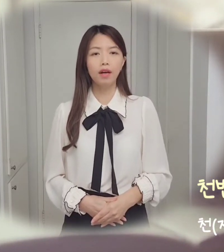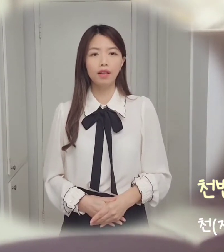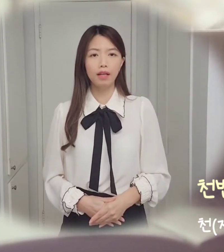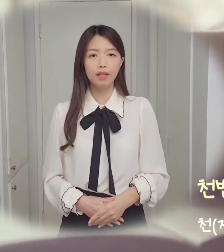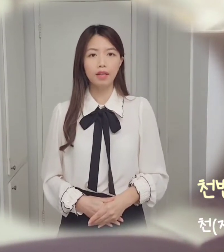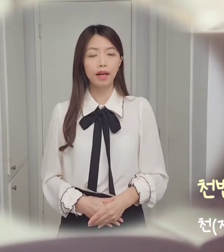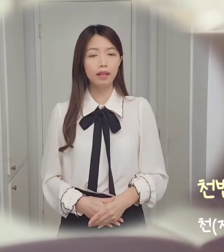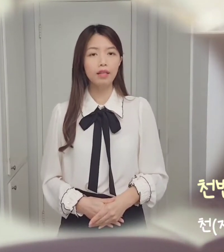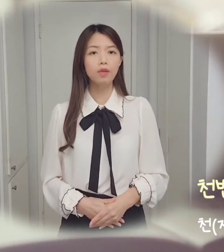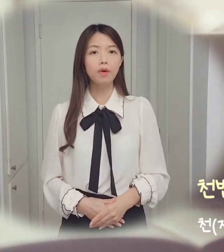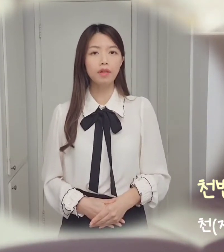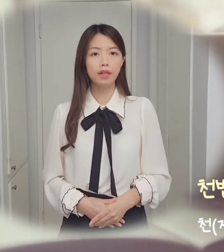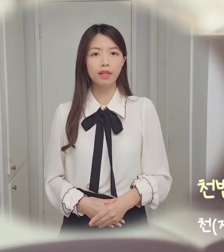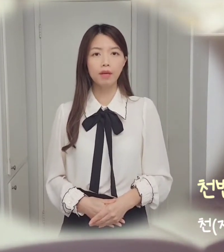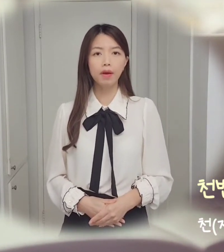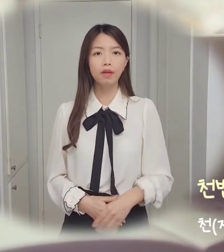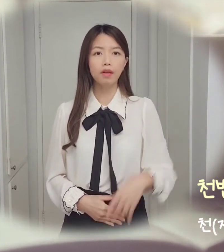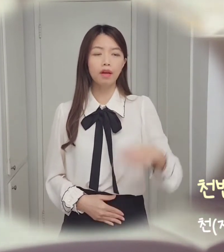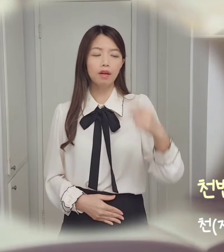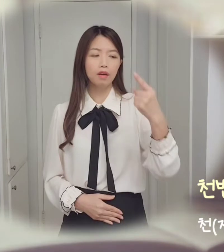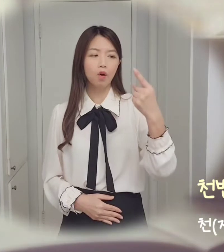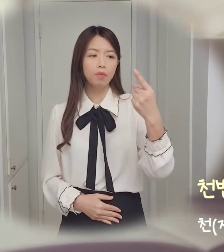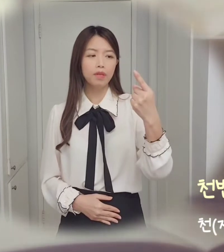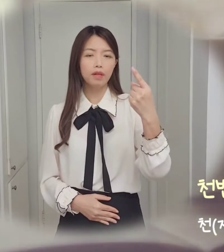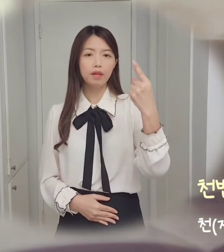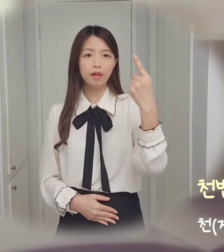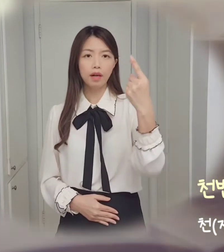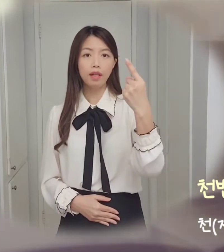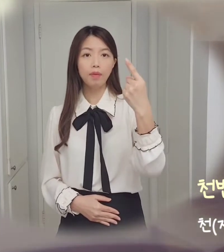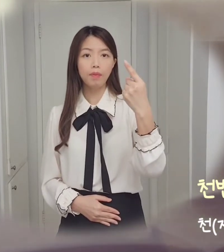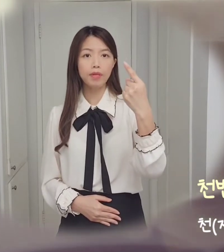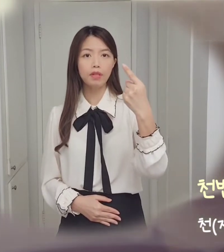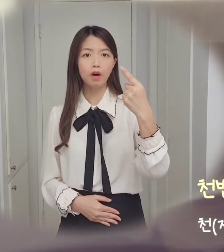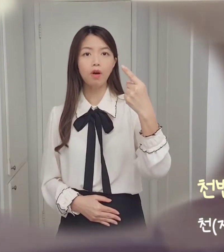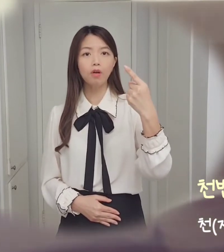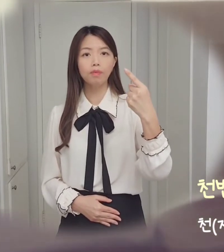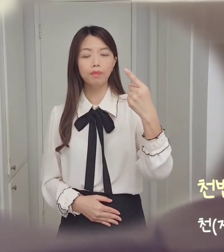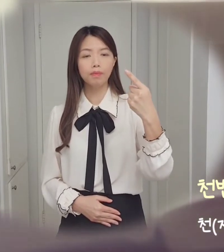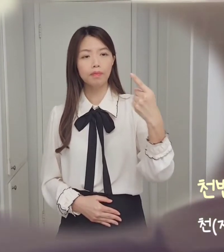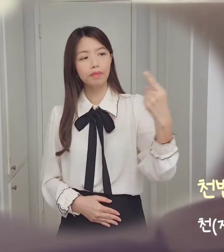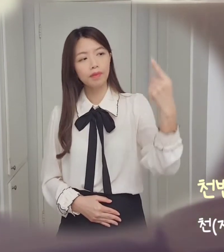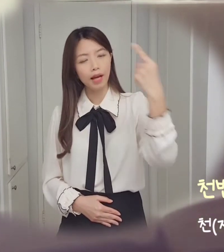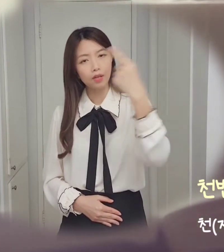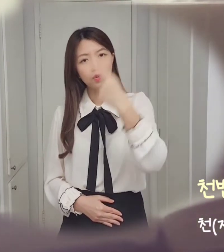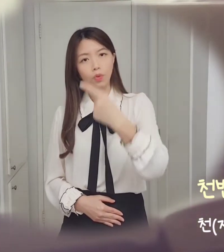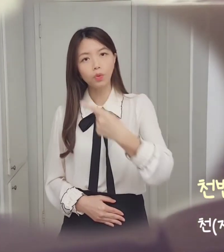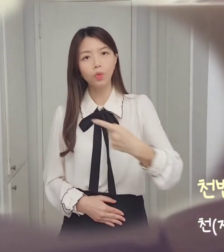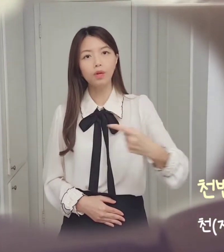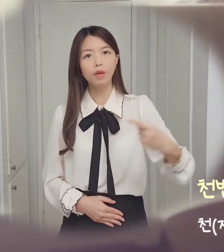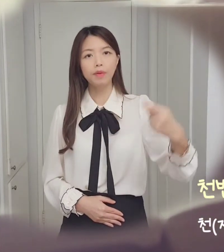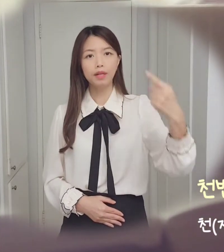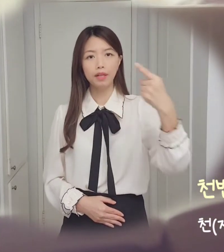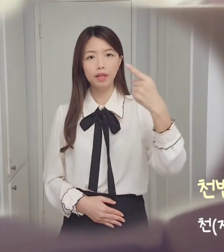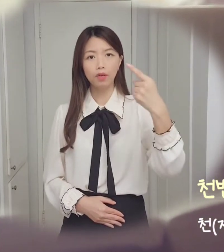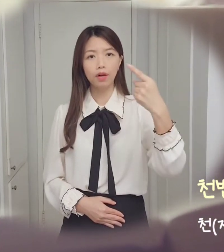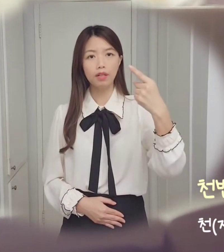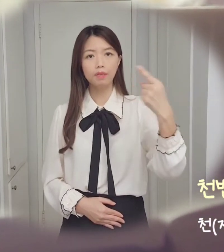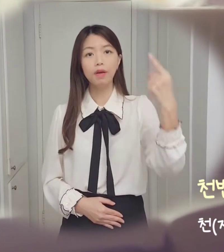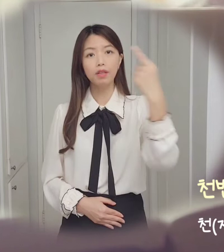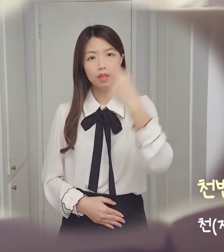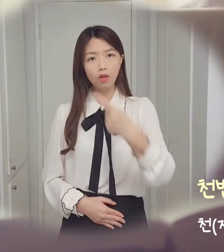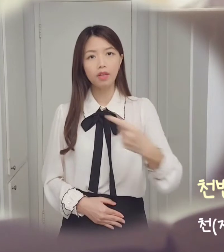있는데요. 다시 간단히 설명을 드리자면, 검지를 하나만 펴셔서 안쪽으로 동그라미를